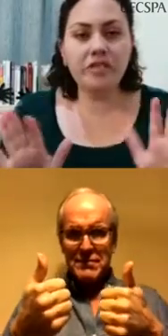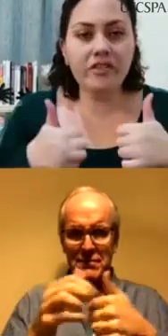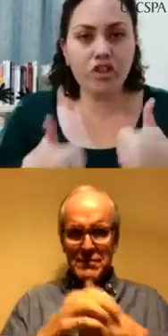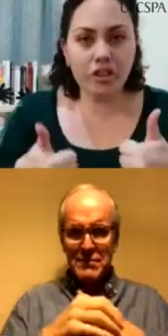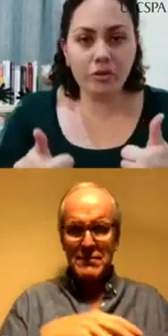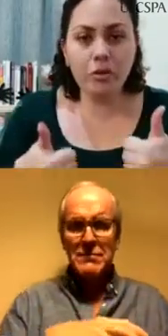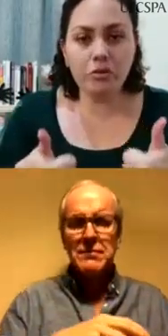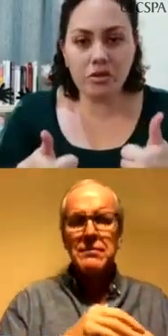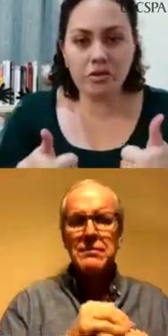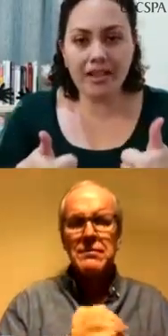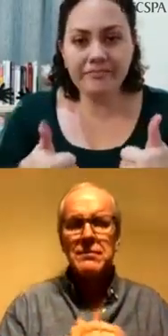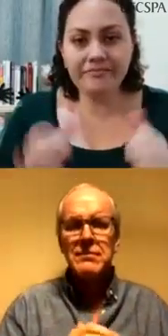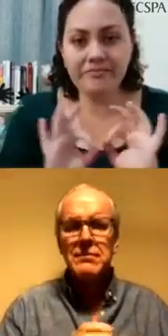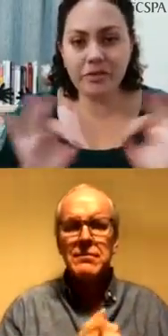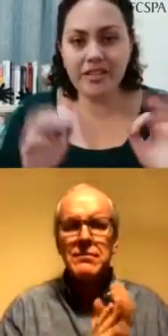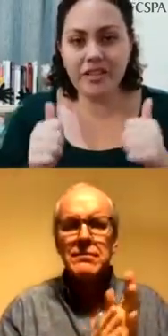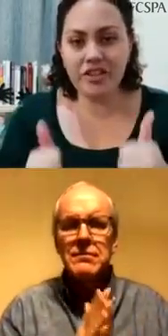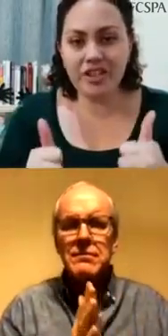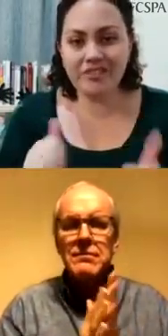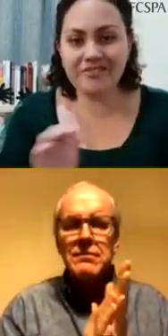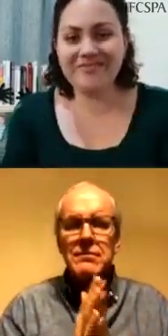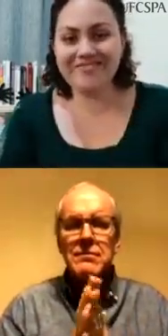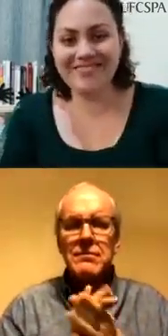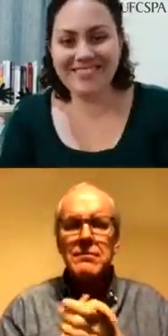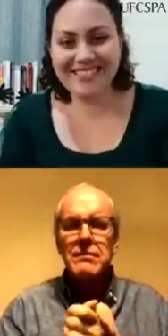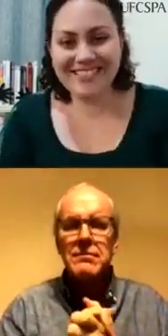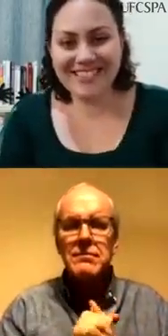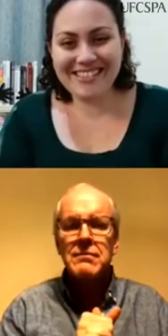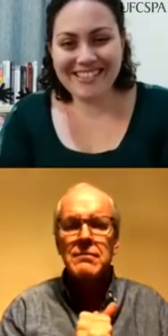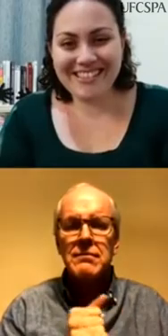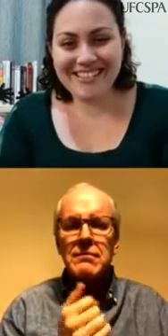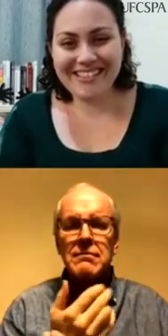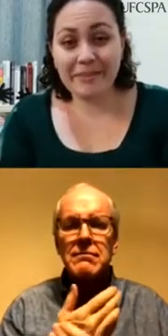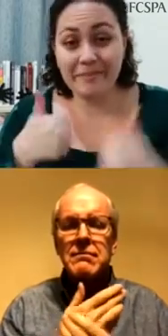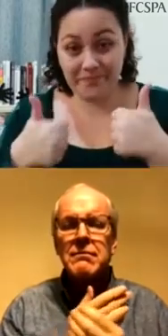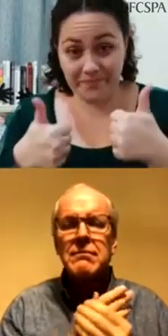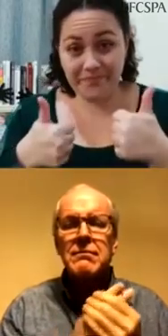Todo mundo tá enxergando o Augusto, né? Tudo certinho.